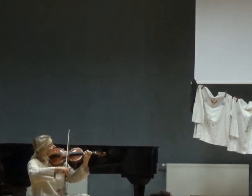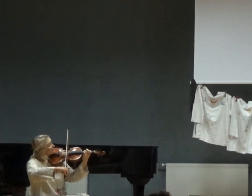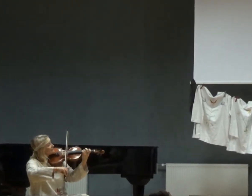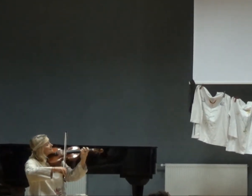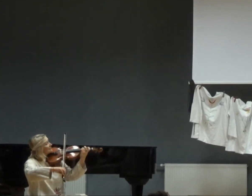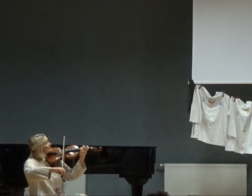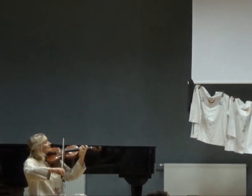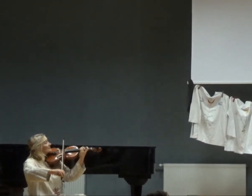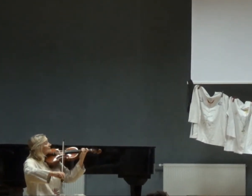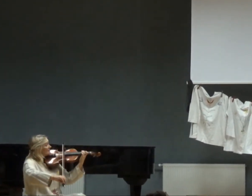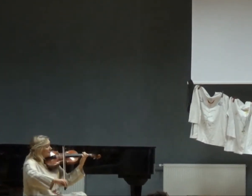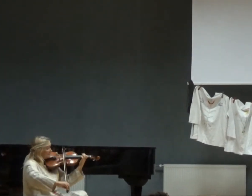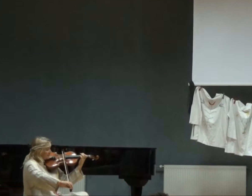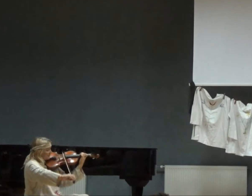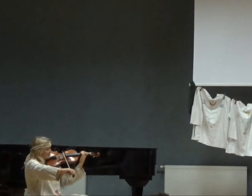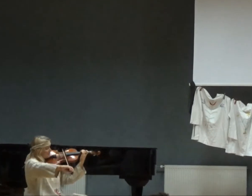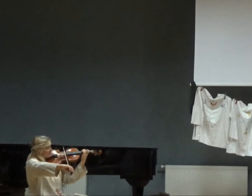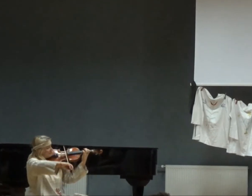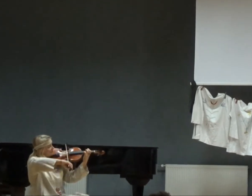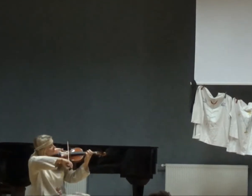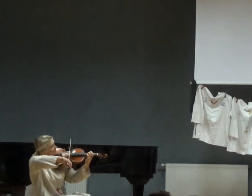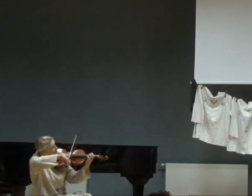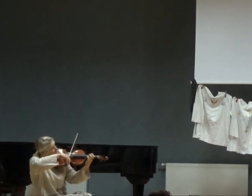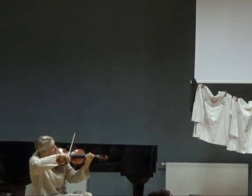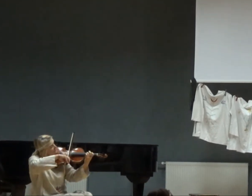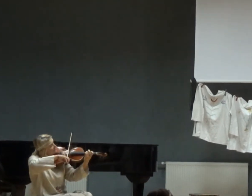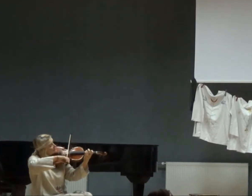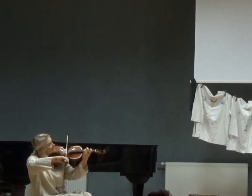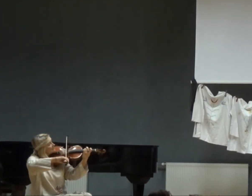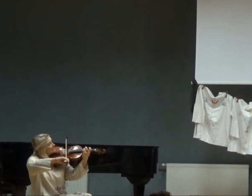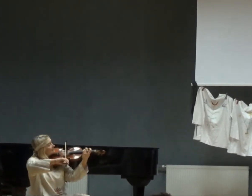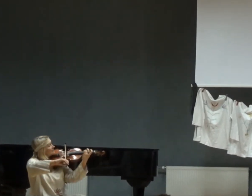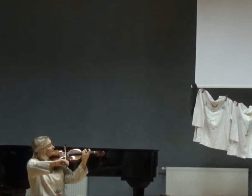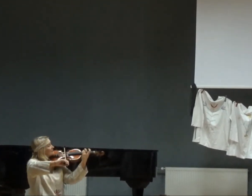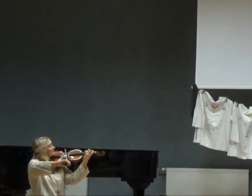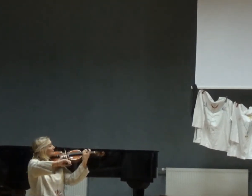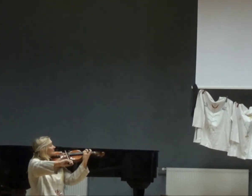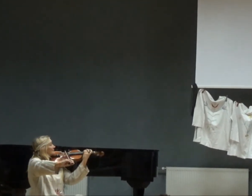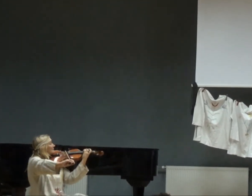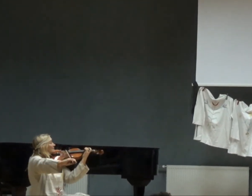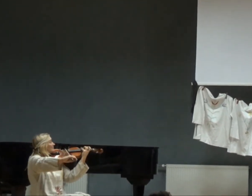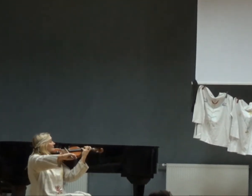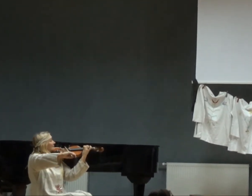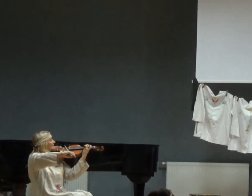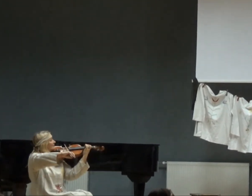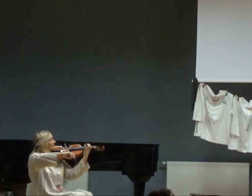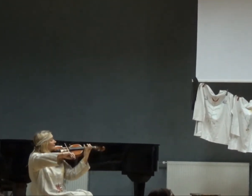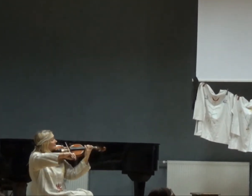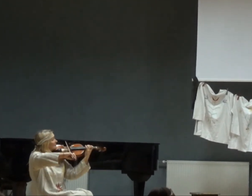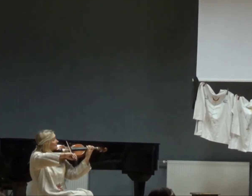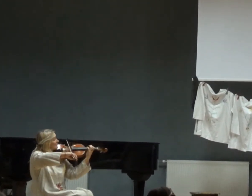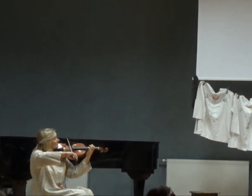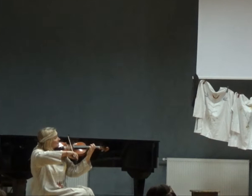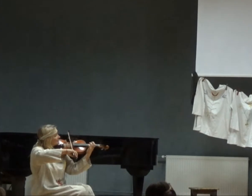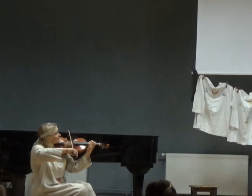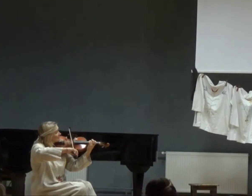namolio gulti, eik namolio gulti, eik namolio gulti.